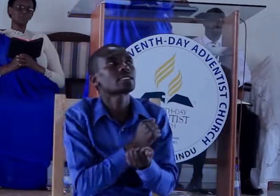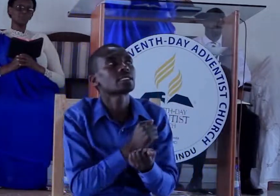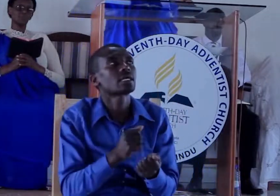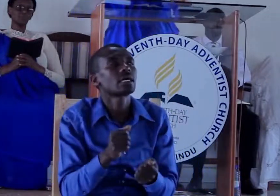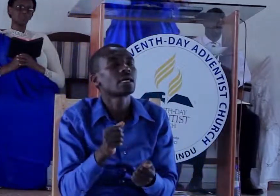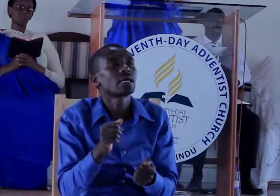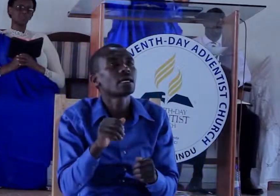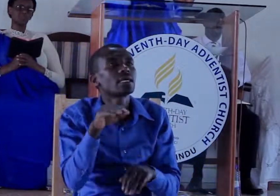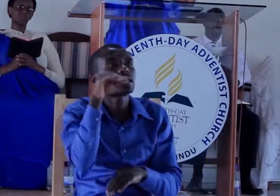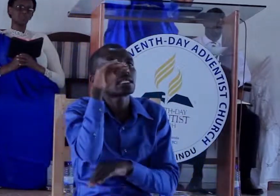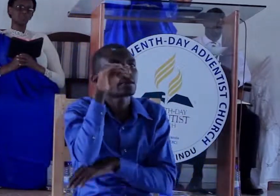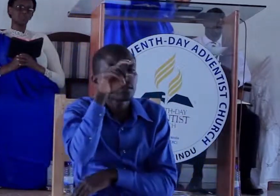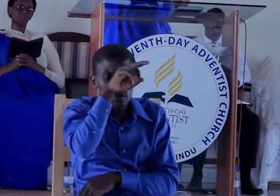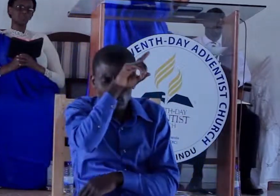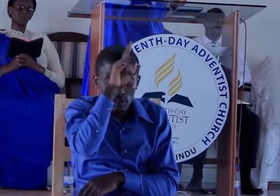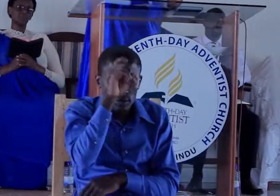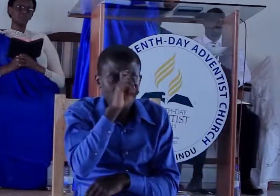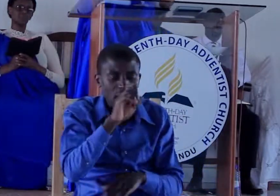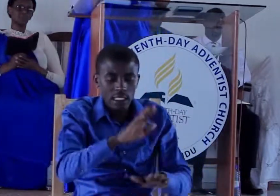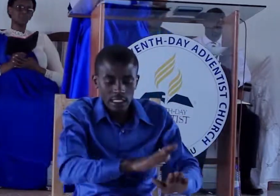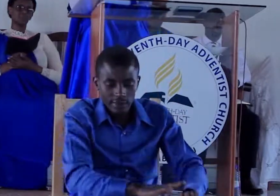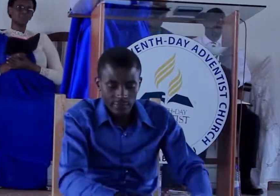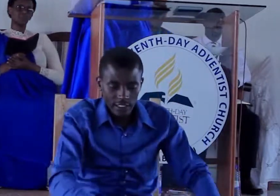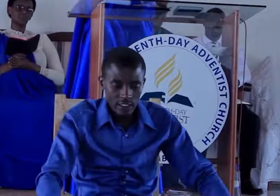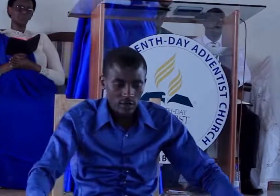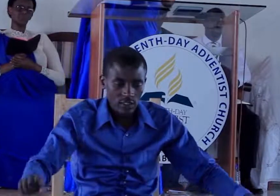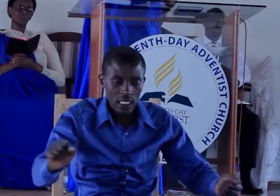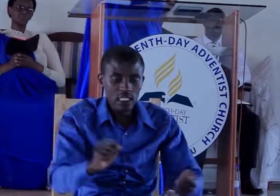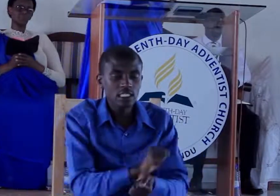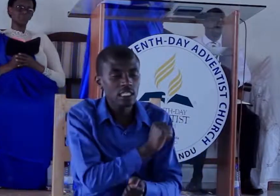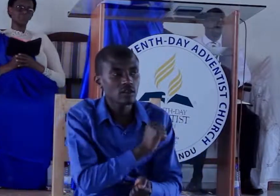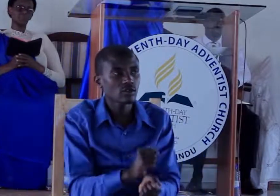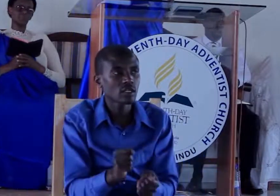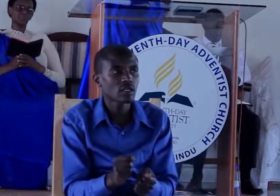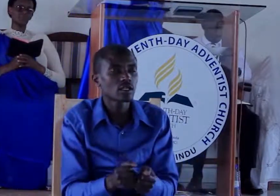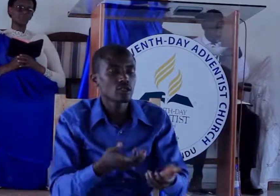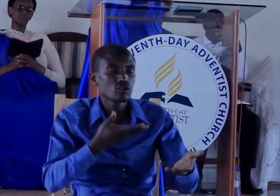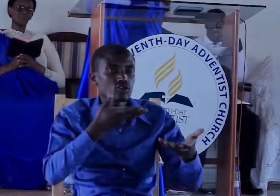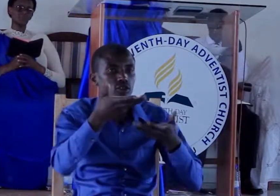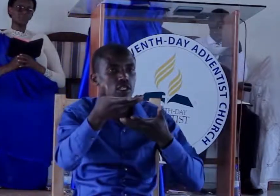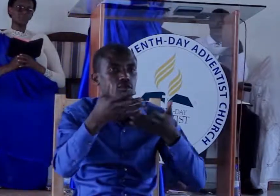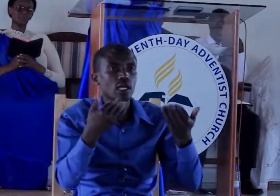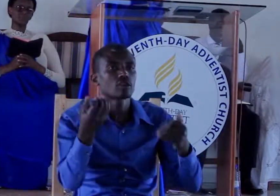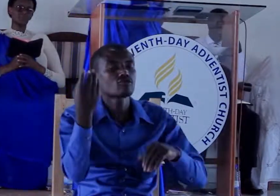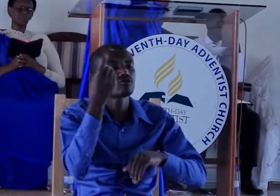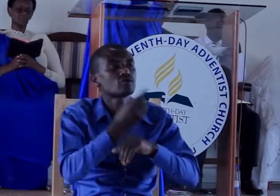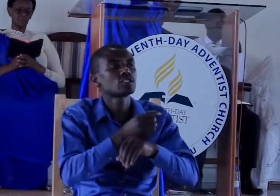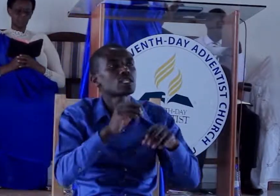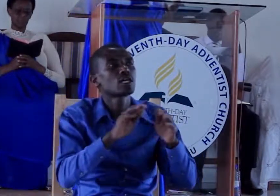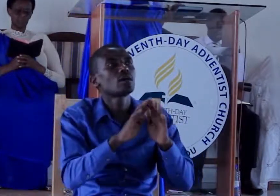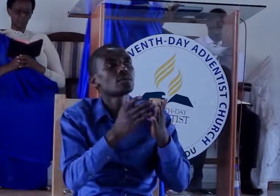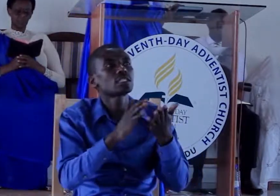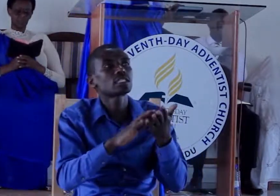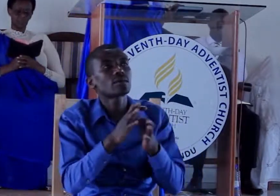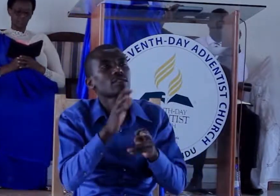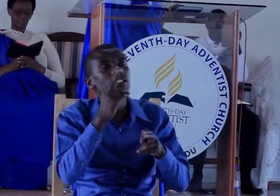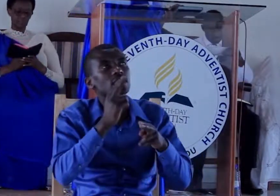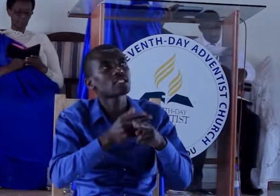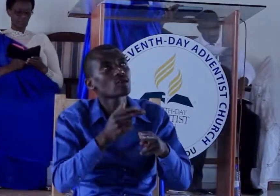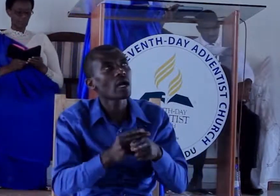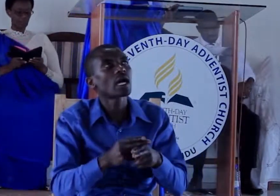twibaza cy'imfatiro zashenywe ni iki tugiye kuganira uyu munsi mu gitabo cyitwa